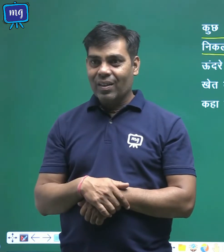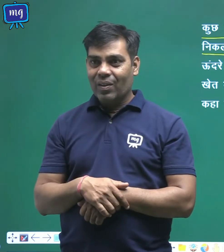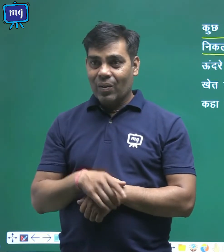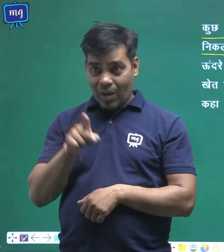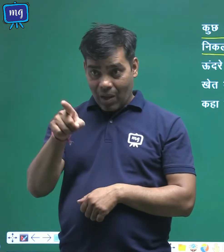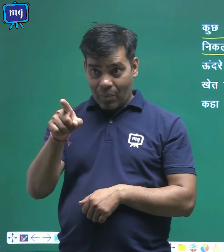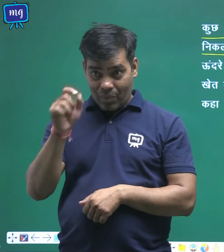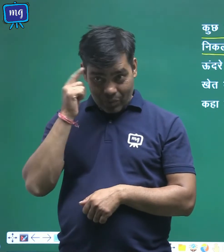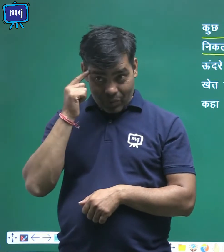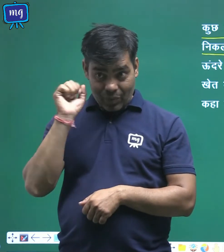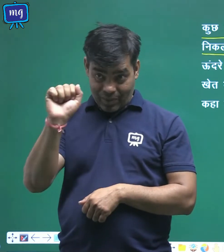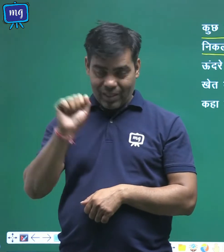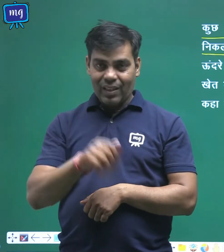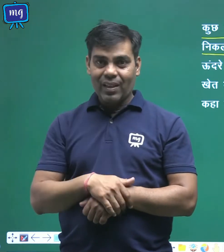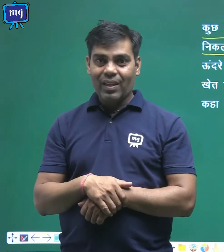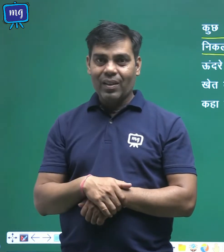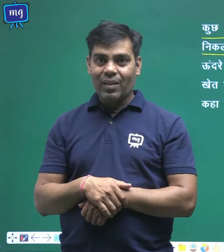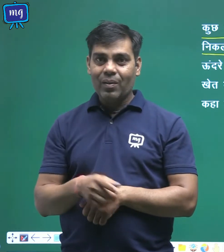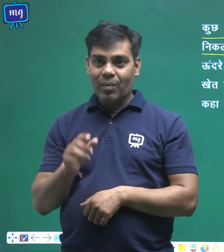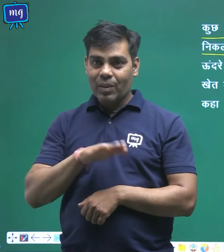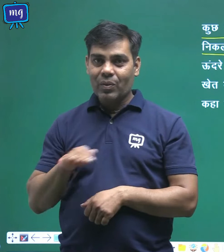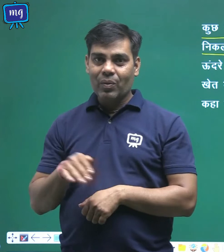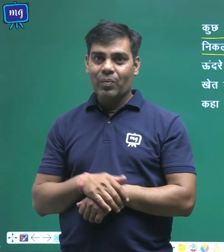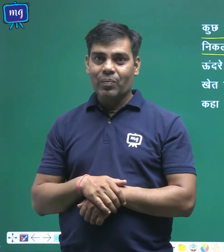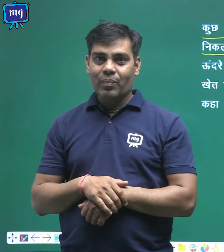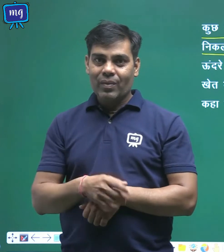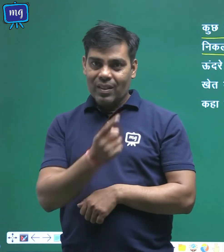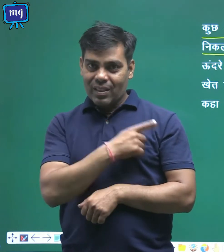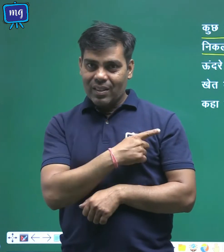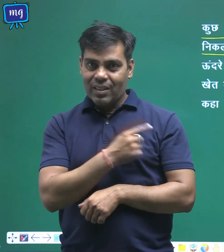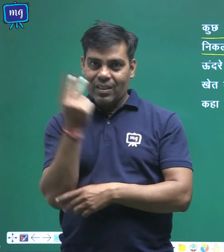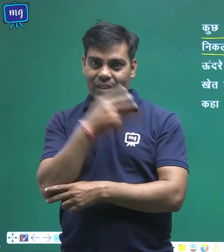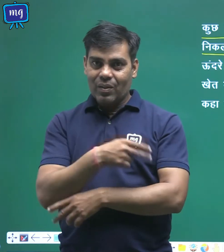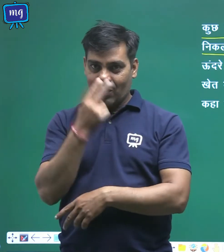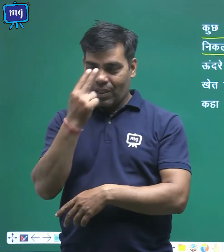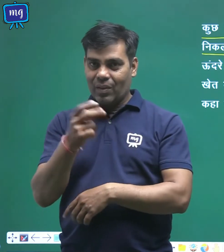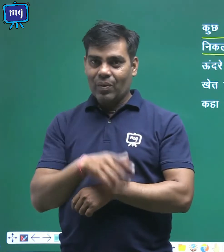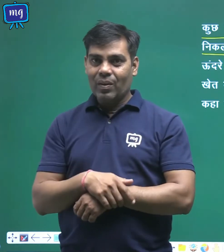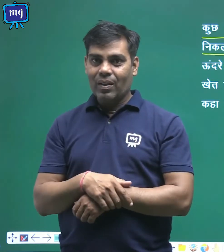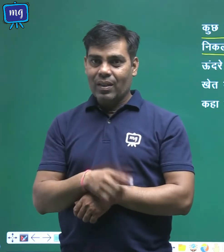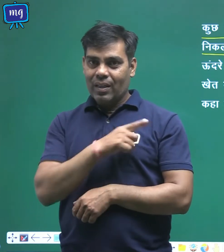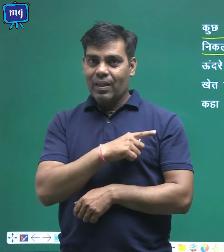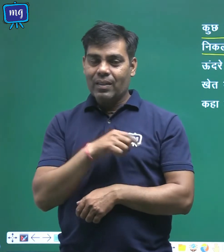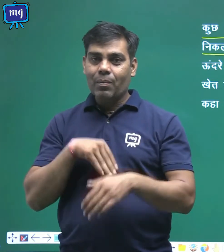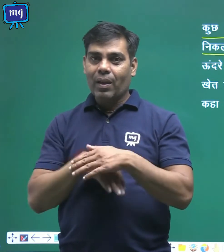जानते भी हैं। बच्चों, आप इस चित्र को देखो। इसमें